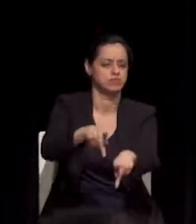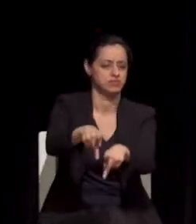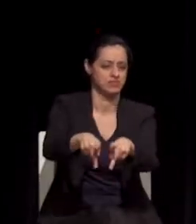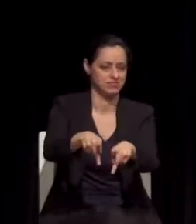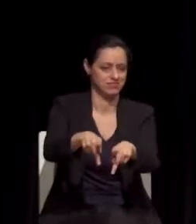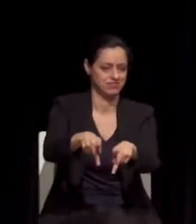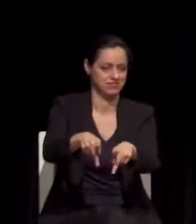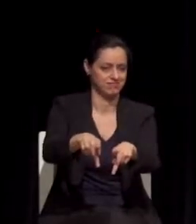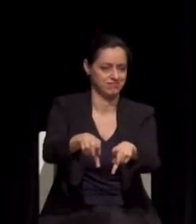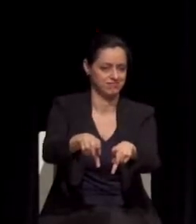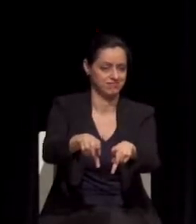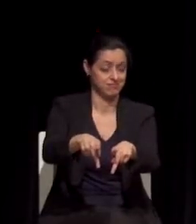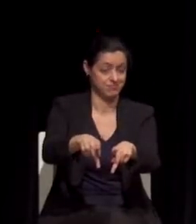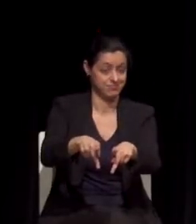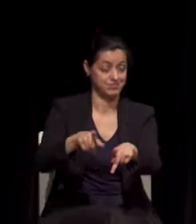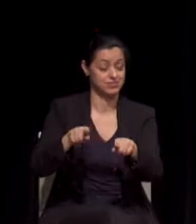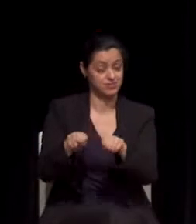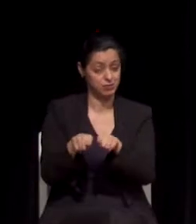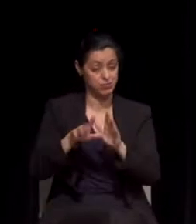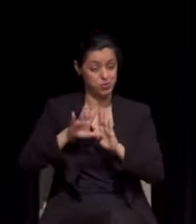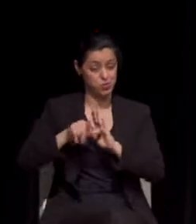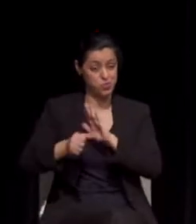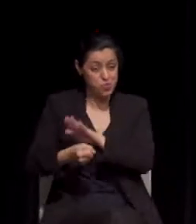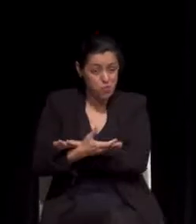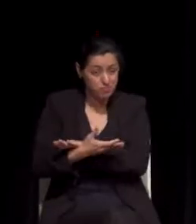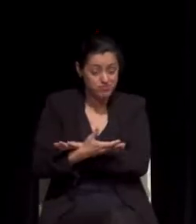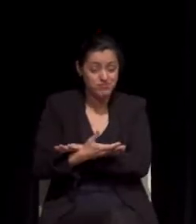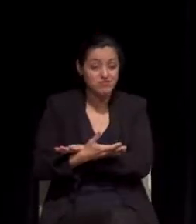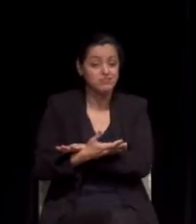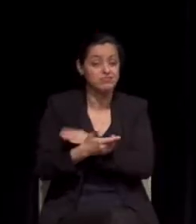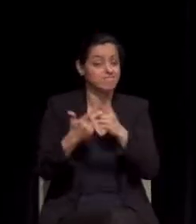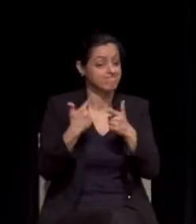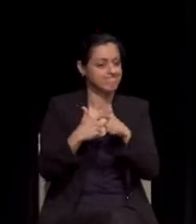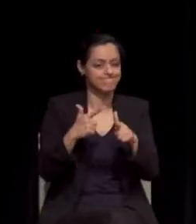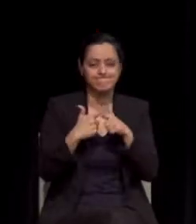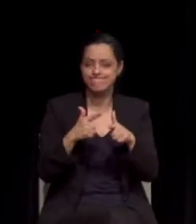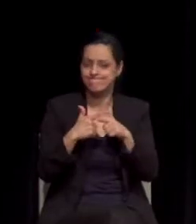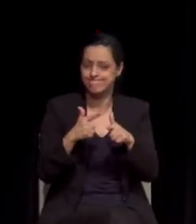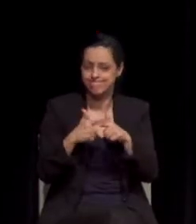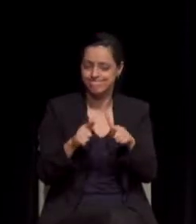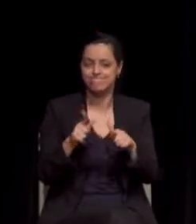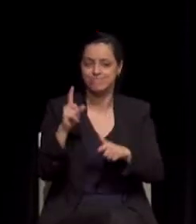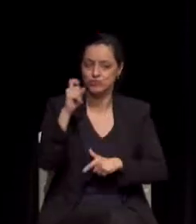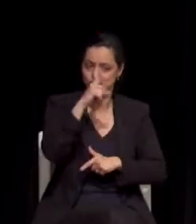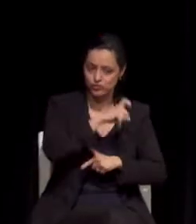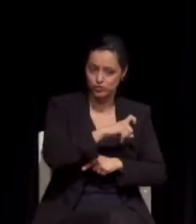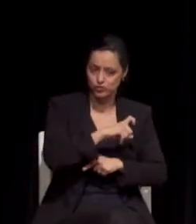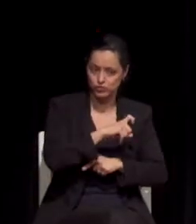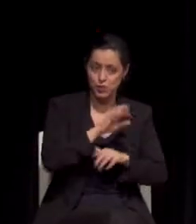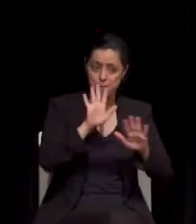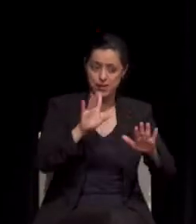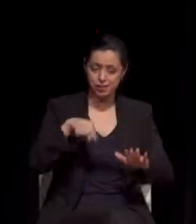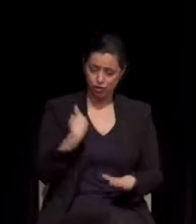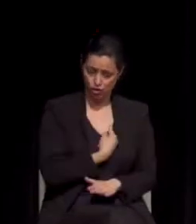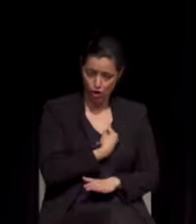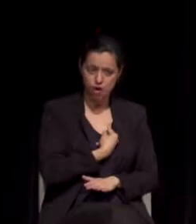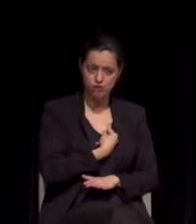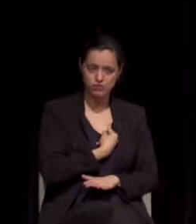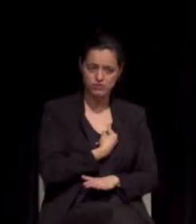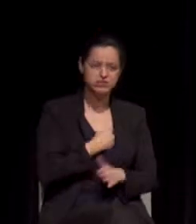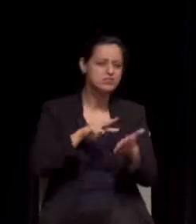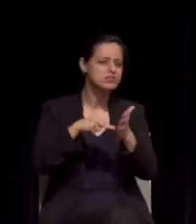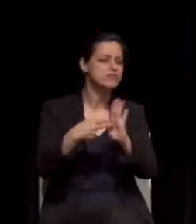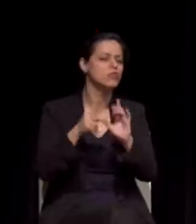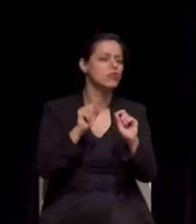A corrupção tomou um ponto que, para nós, é benéfico. Para nós, cidadãos,